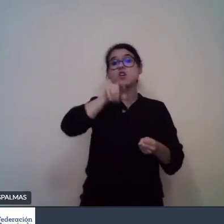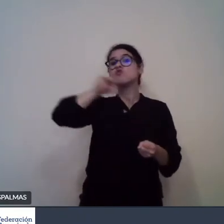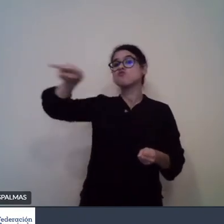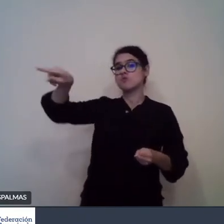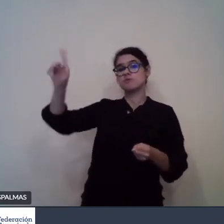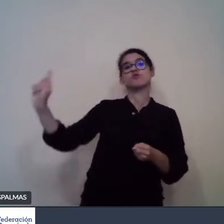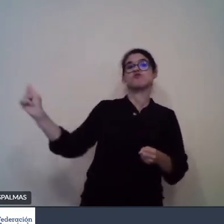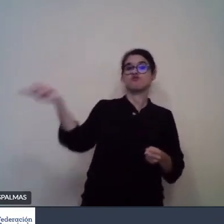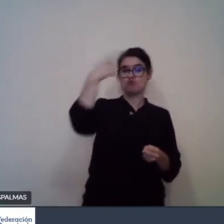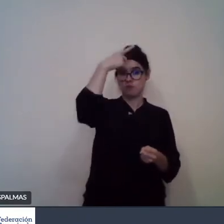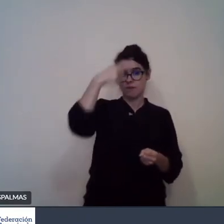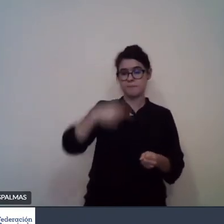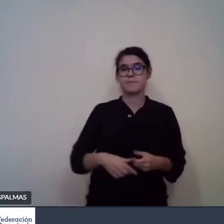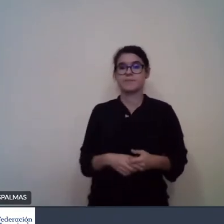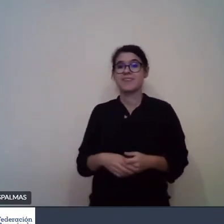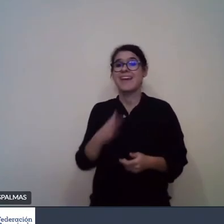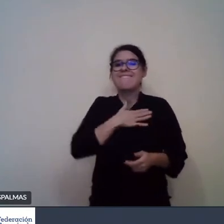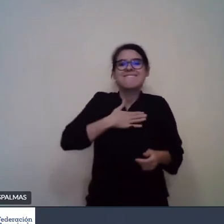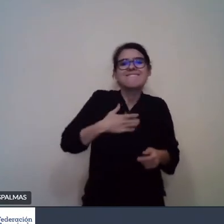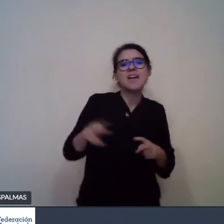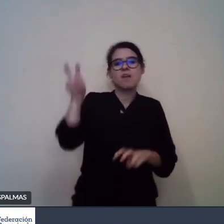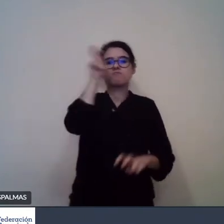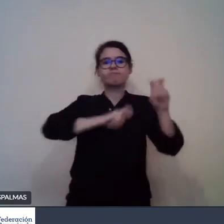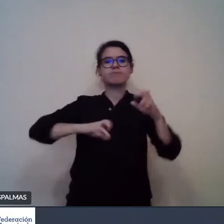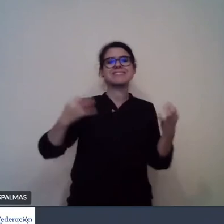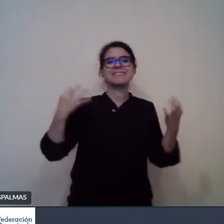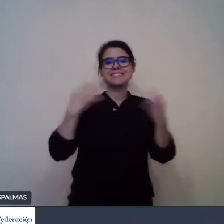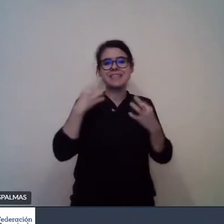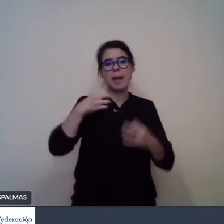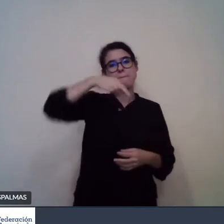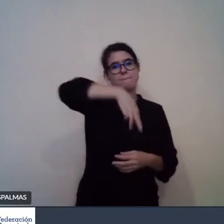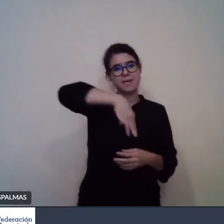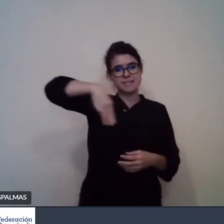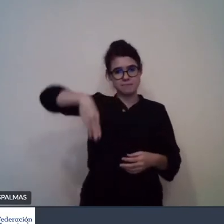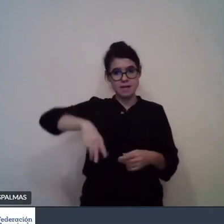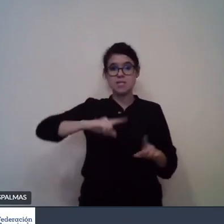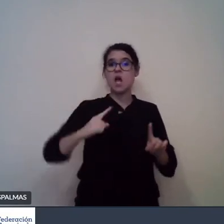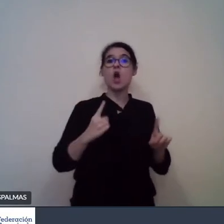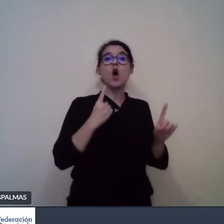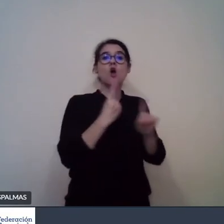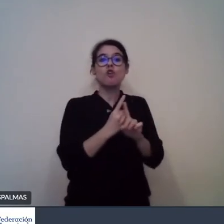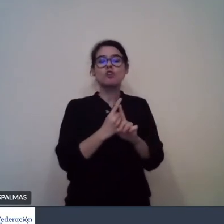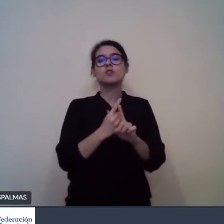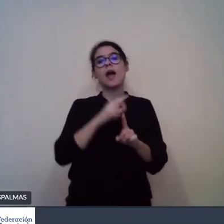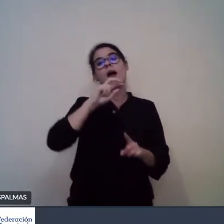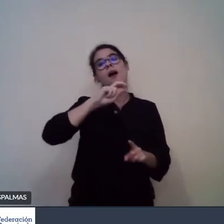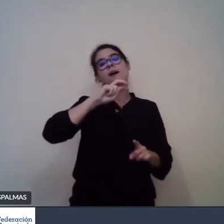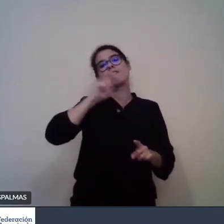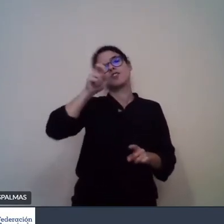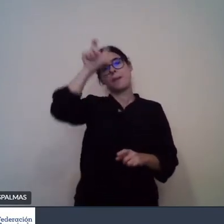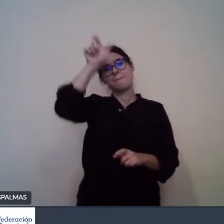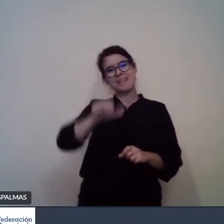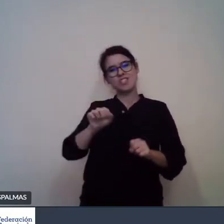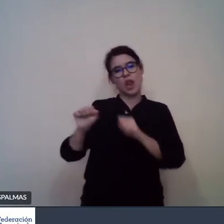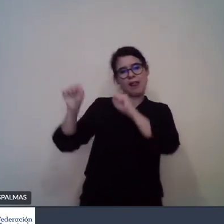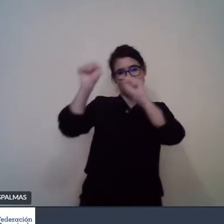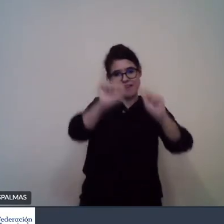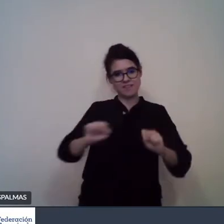Quieren buscar el mismatch contra Luke Sigma. No, perdón, contra el otro defensor de Luke Sigma hasta aquí